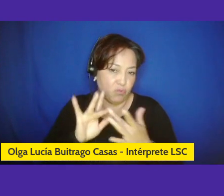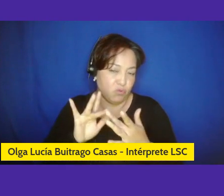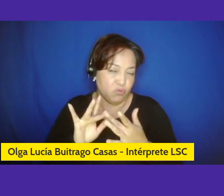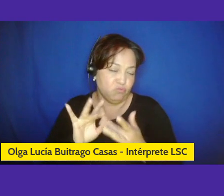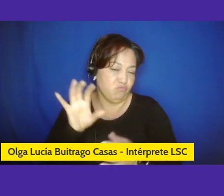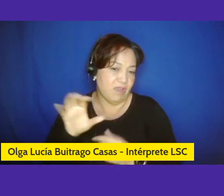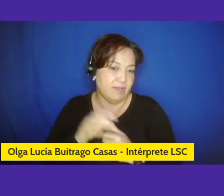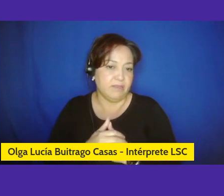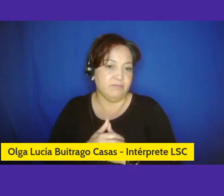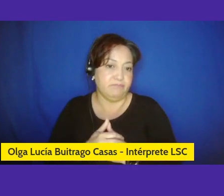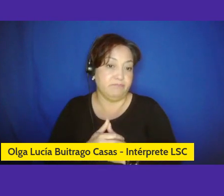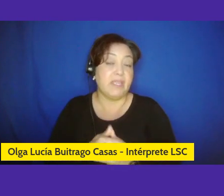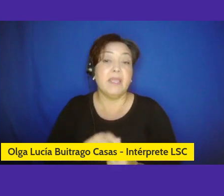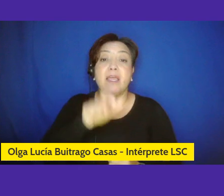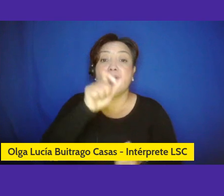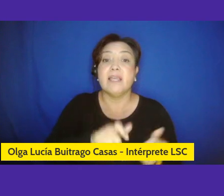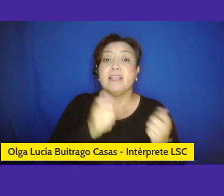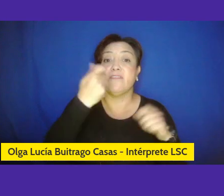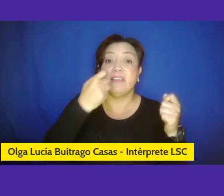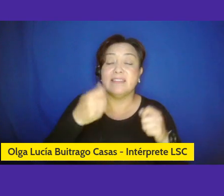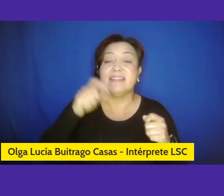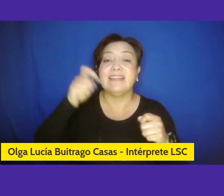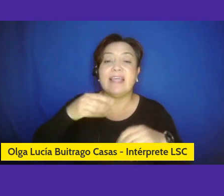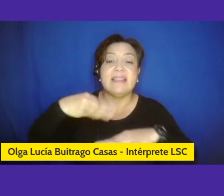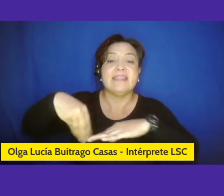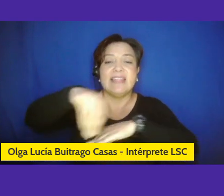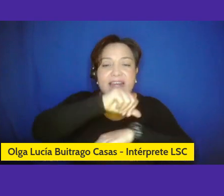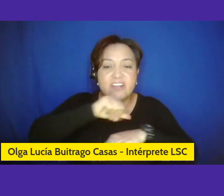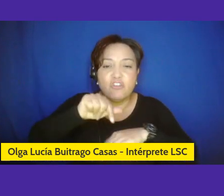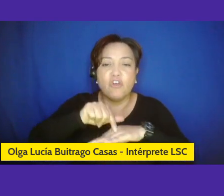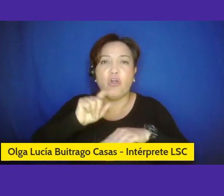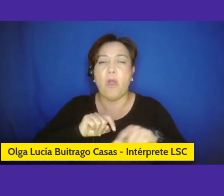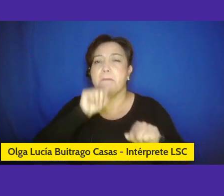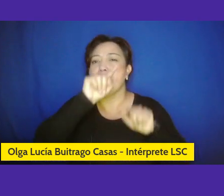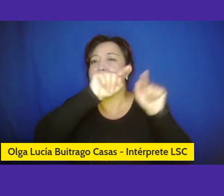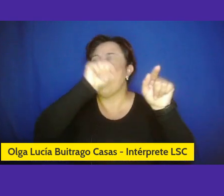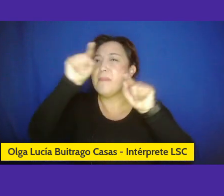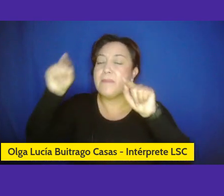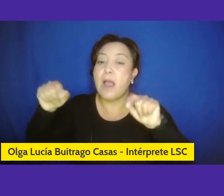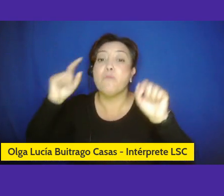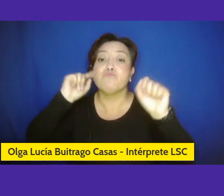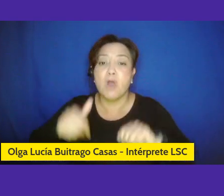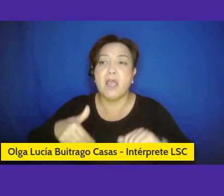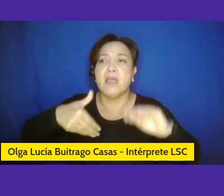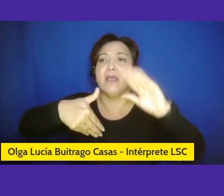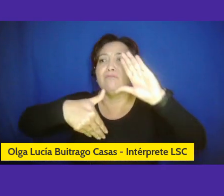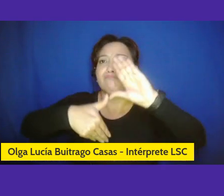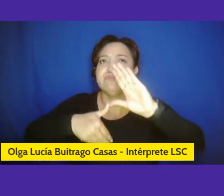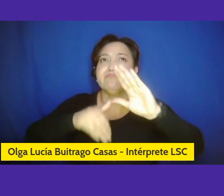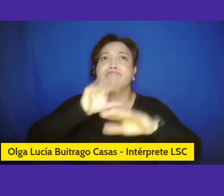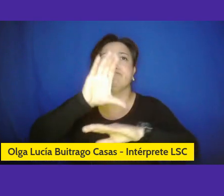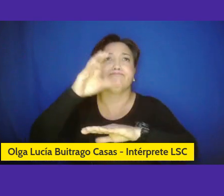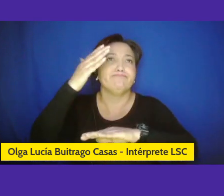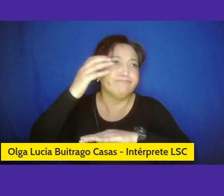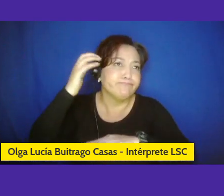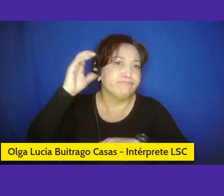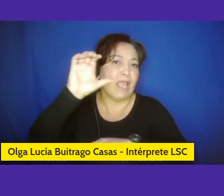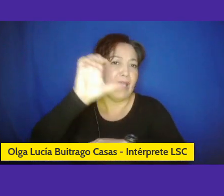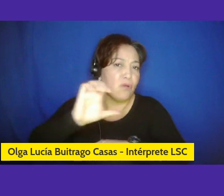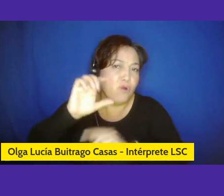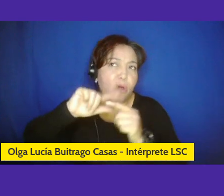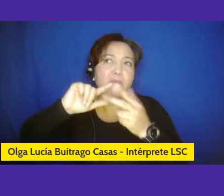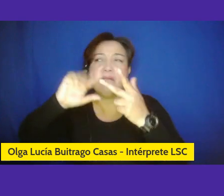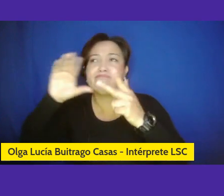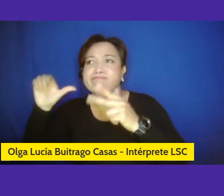te nuclea varios territorios o continentes. Y el agente de venta es el que se encarga de por ahí